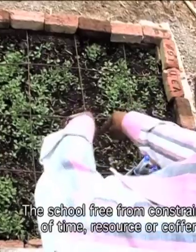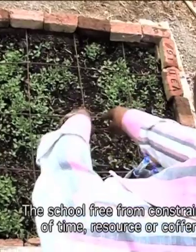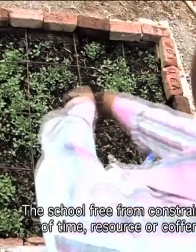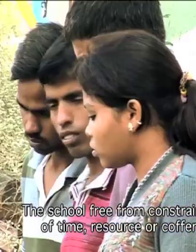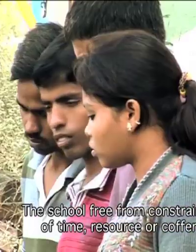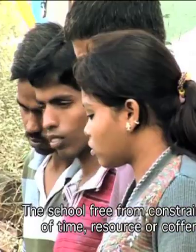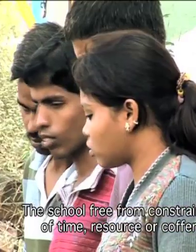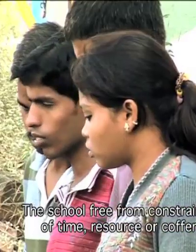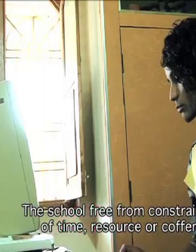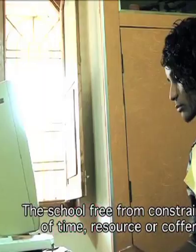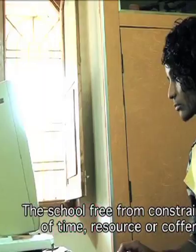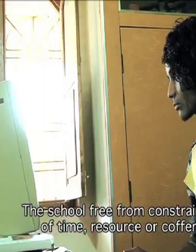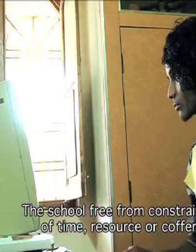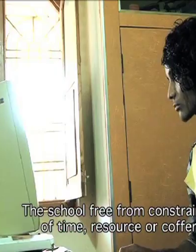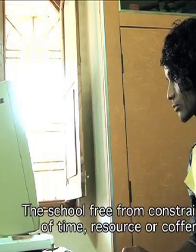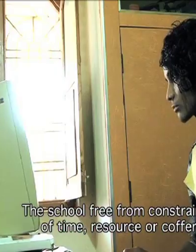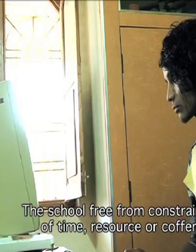संसाधन समय की सीमा से